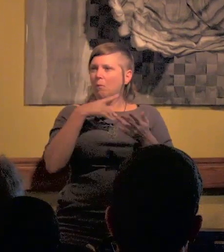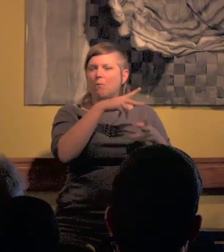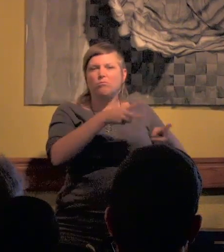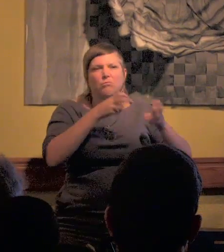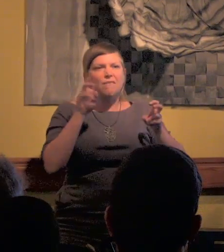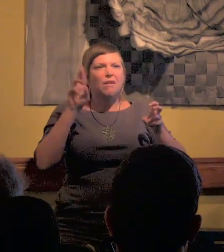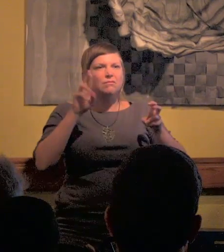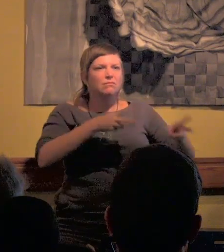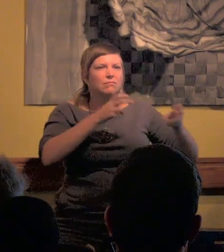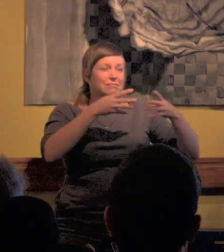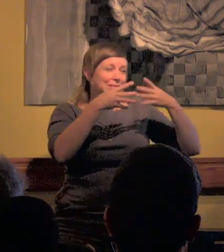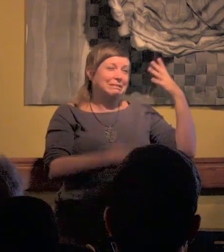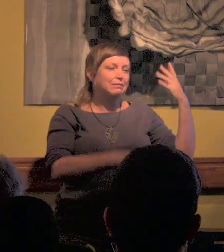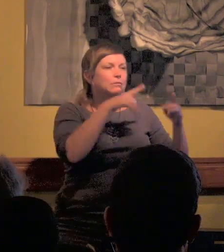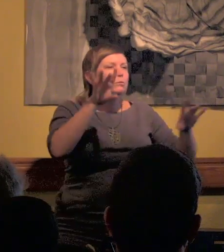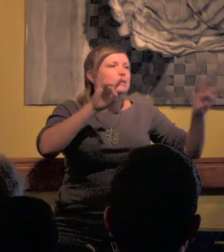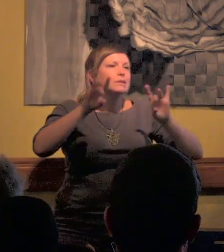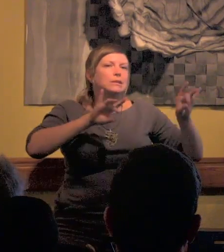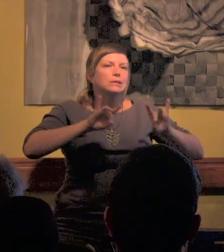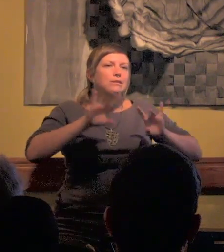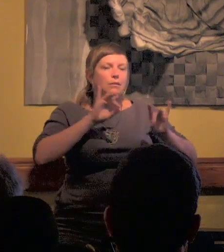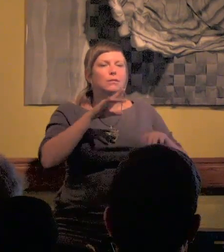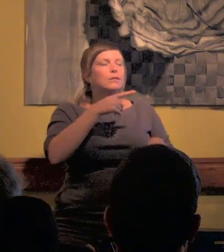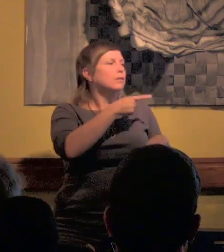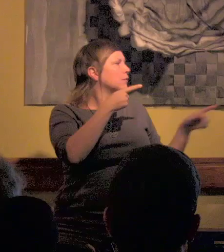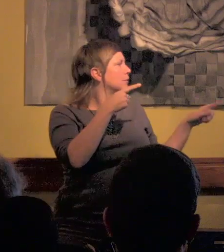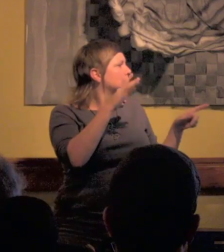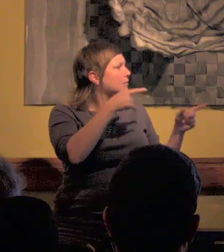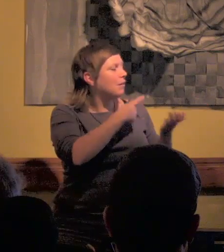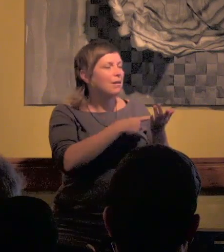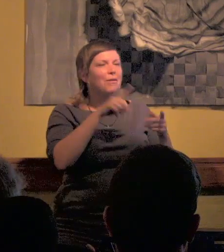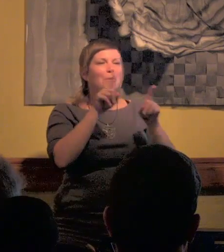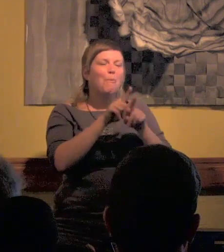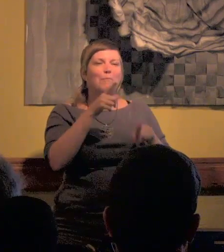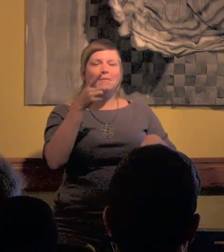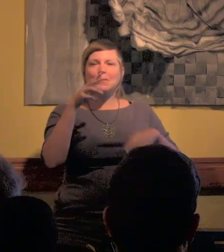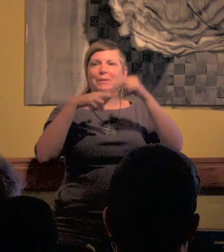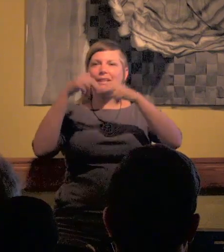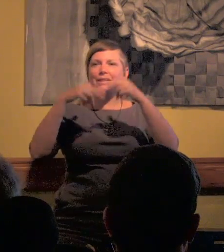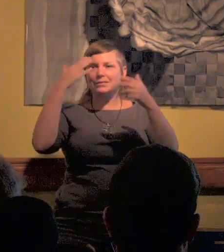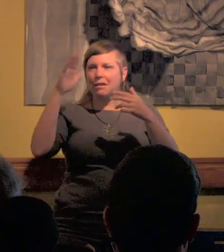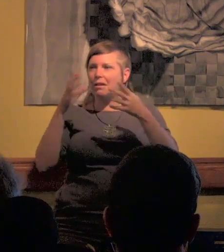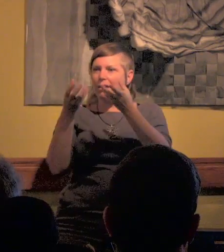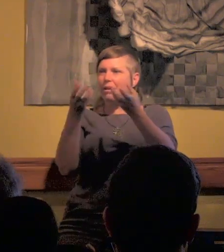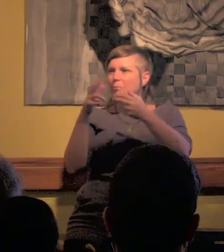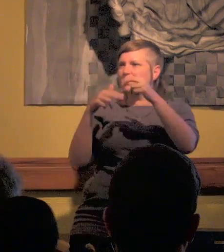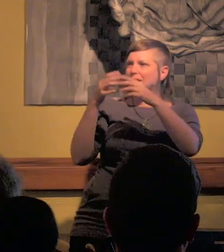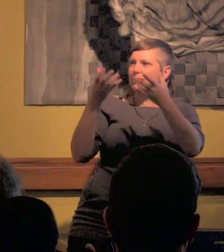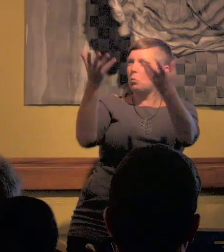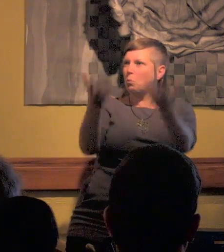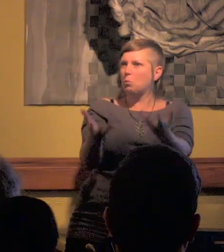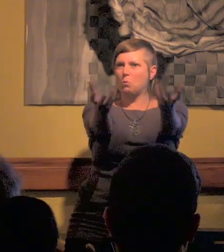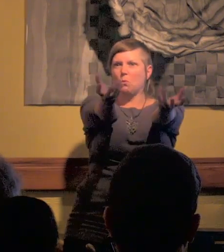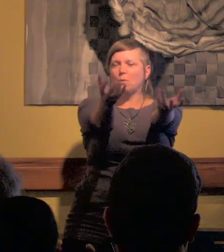Effectivement, bon, on parle ici de plusieurs exemples là, de micro-agressions que peuvent subir les personnes sourdes dans ces cas-là. Et vous